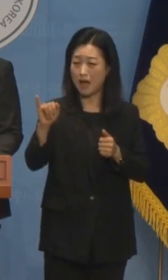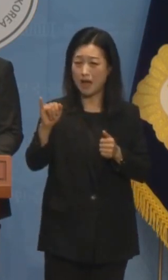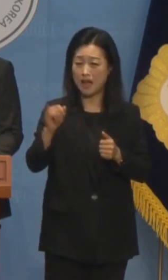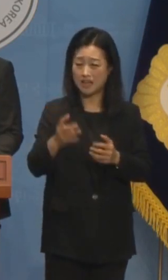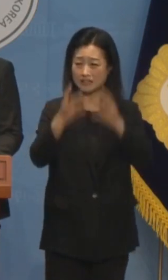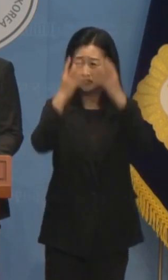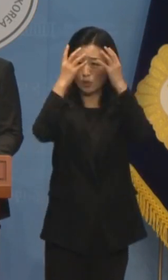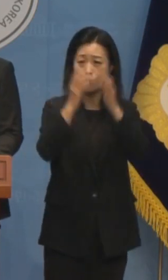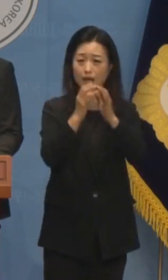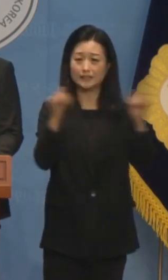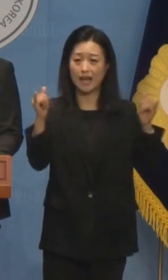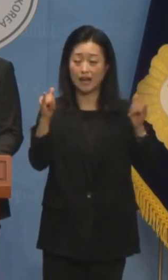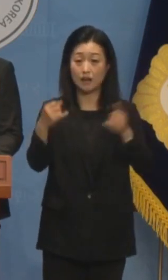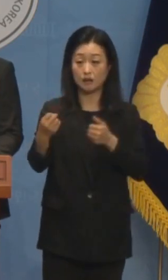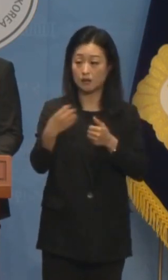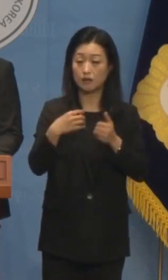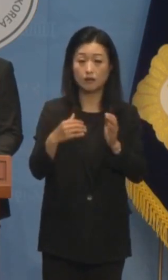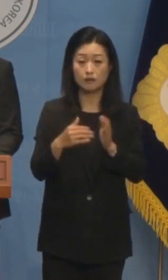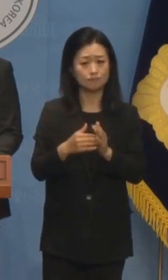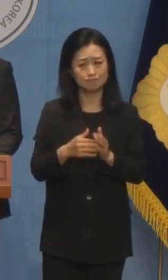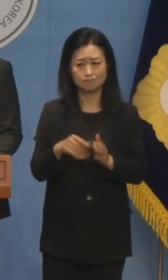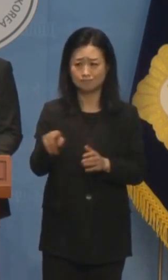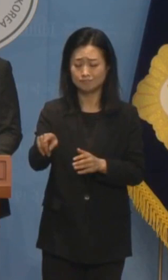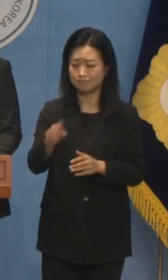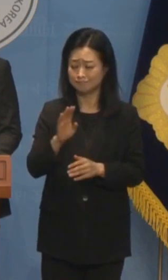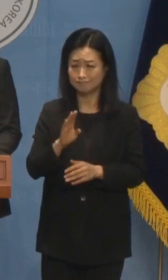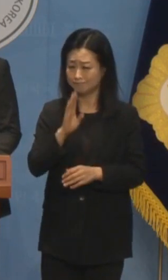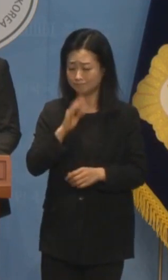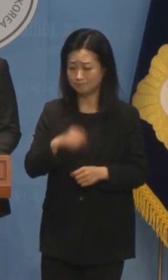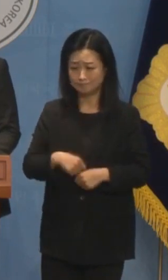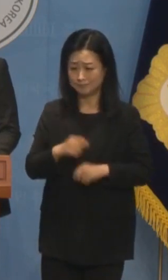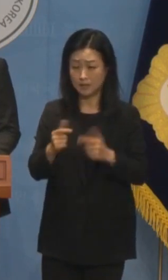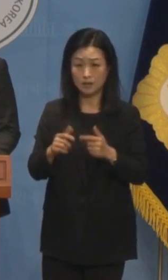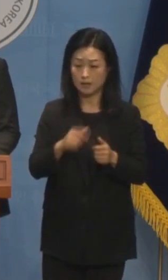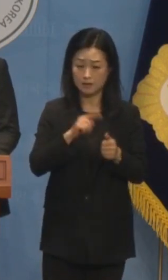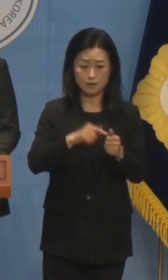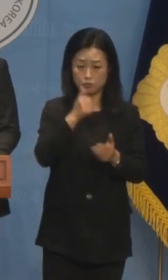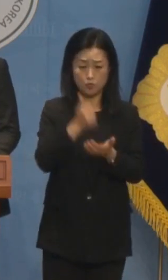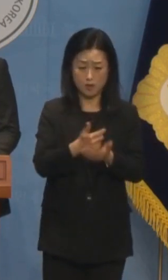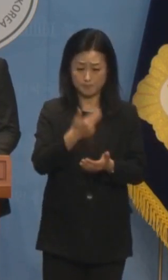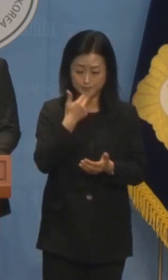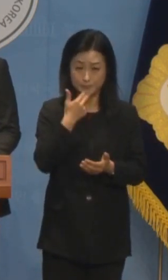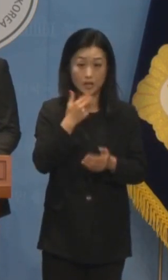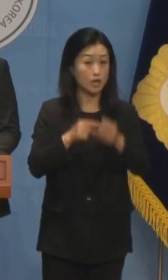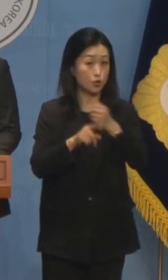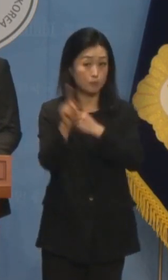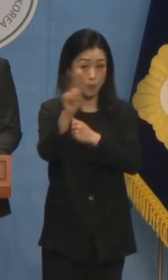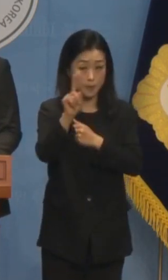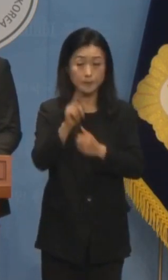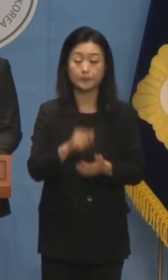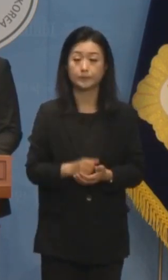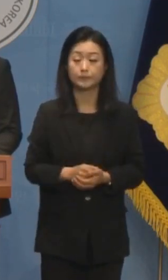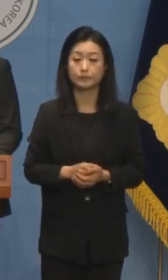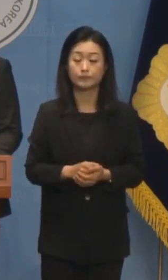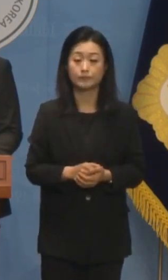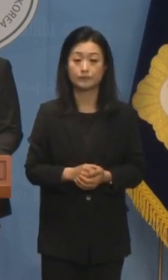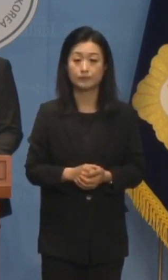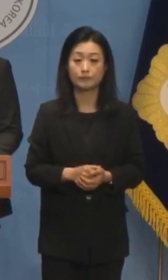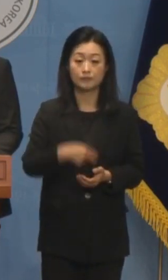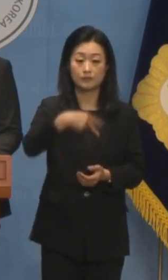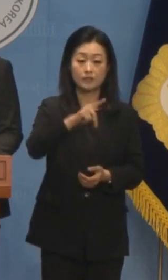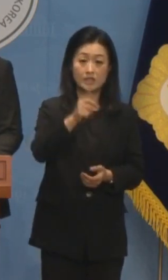전과자라고 비난하고 있습니다. 옳지 않습니다. 광노현은 무죄입니다. 왜 그러냐면